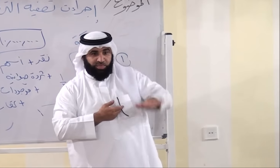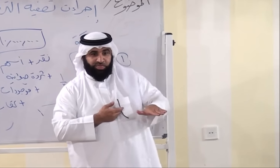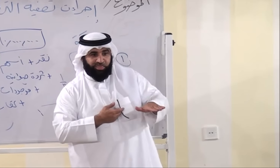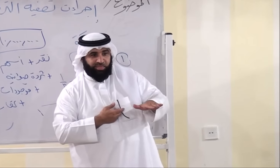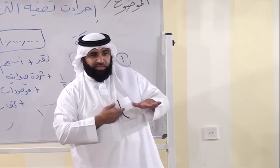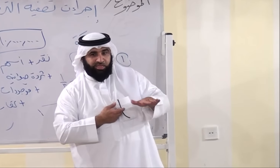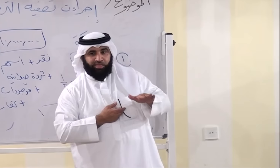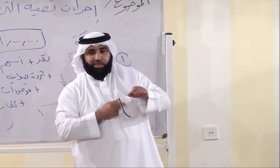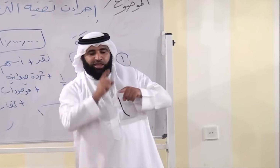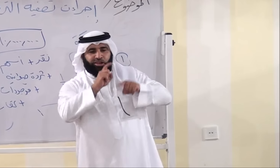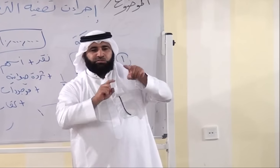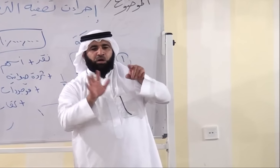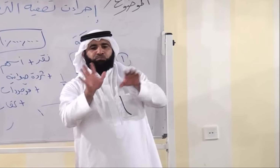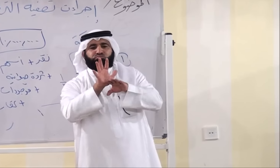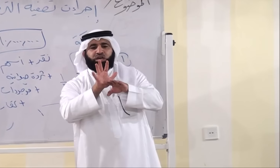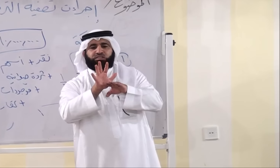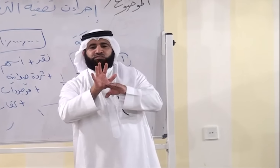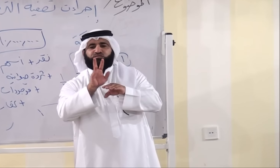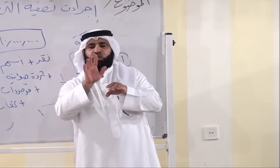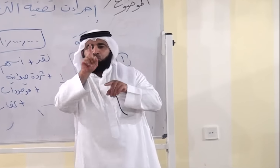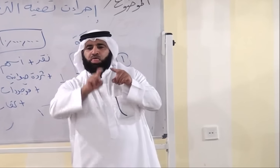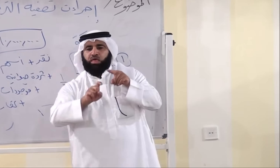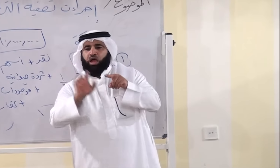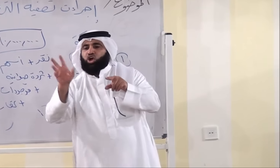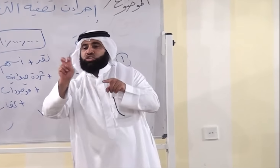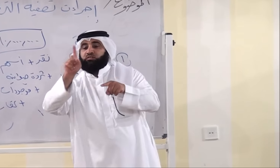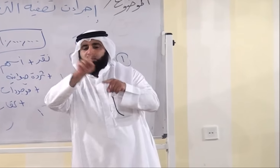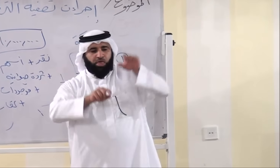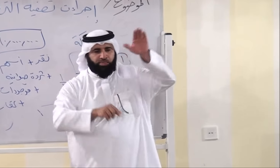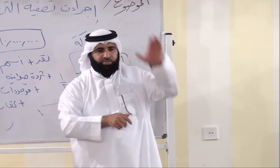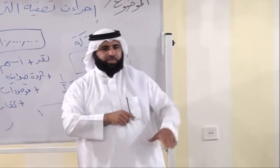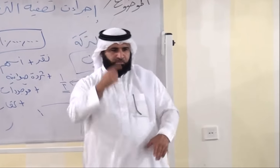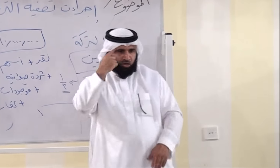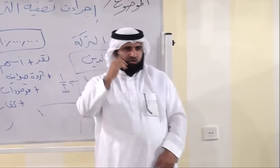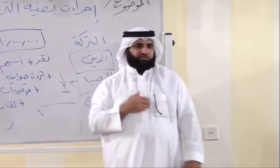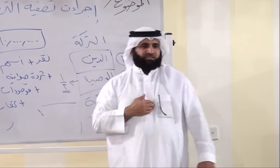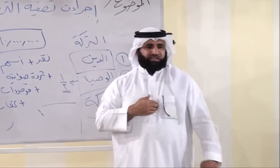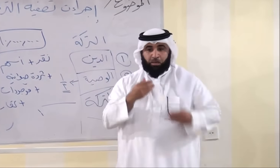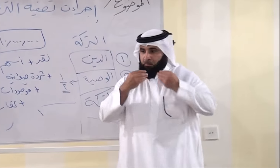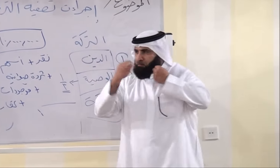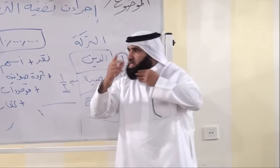إلى 20%. دائما ينقص إلى 1%.